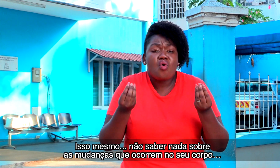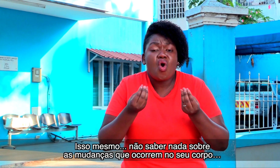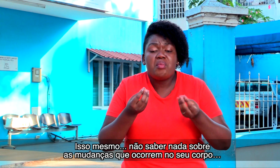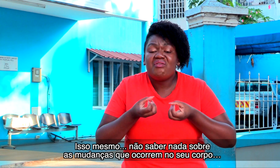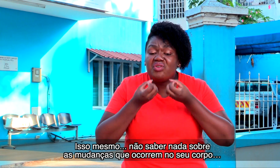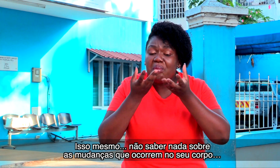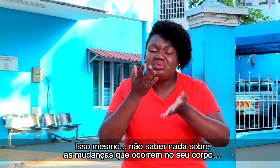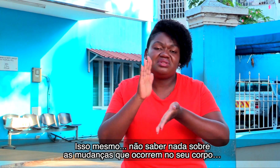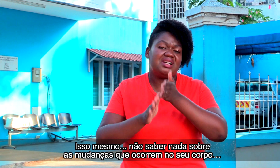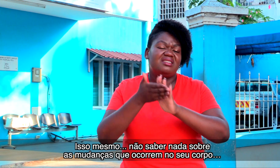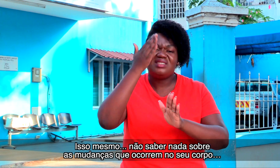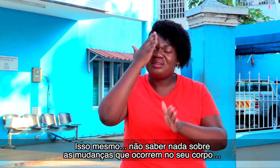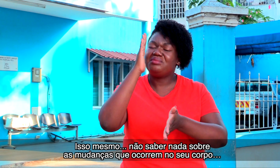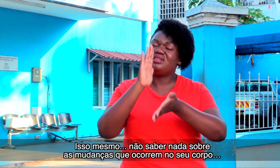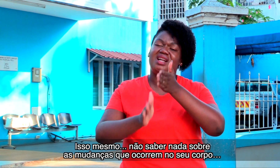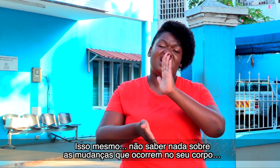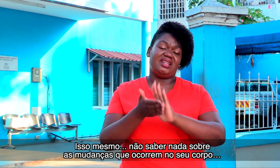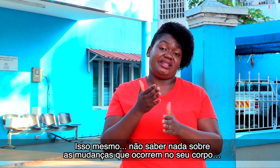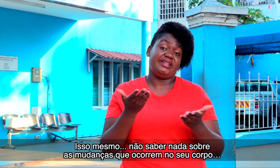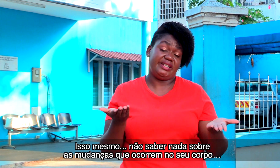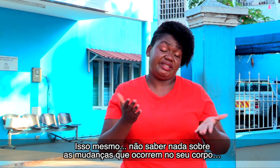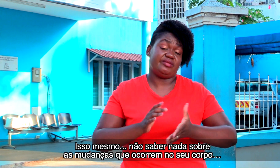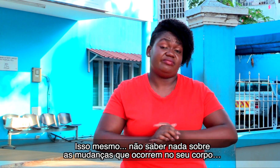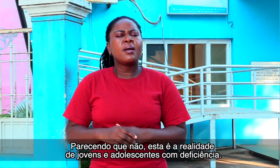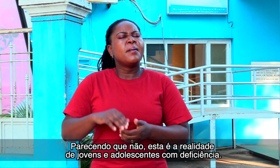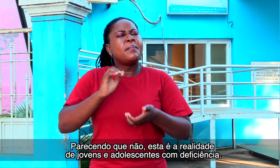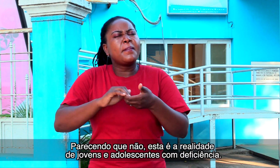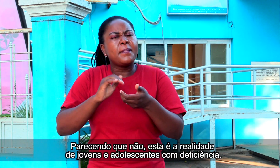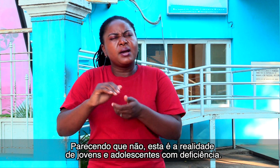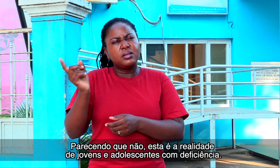saber nada sobre as mudanças que ocorrem no seu corpo?